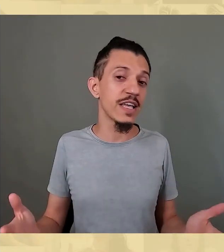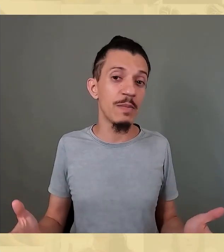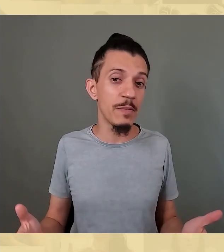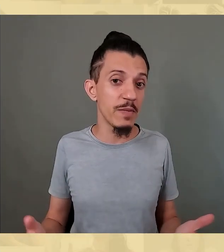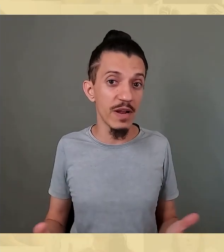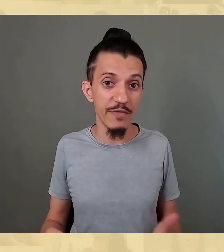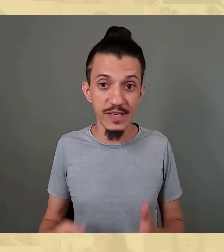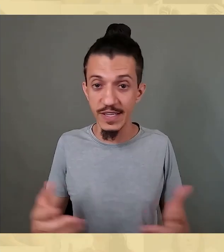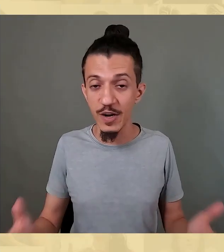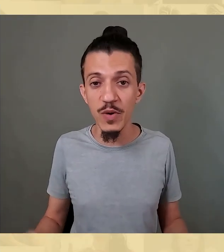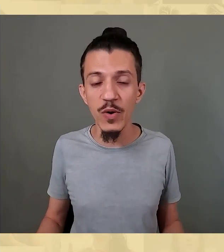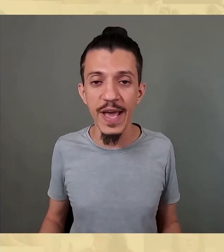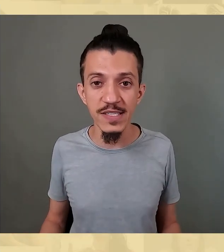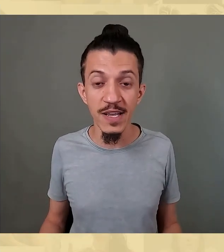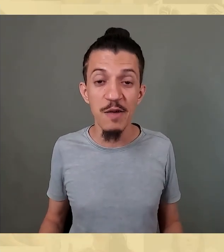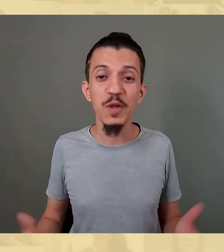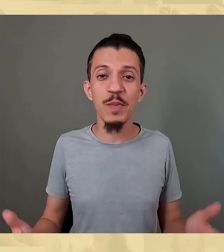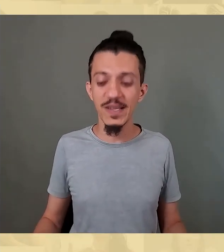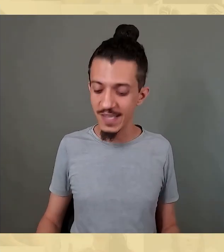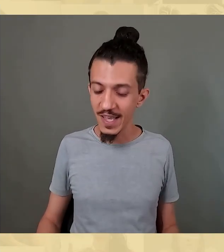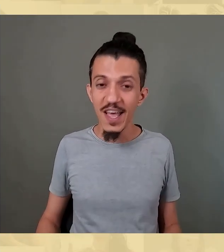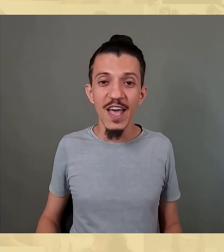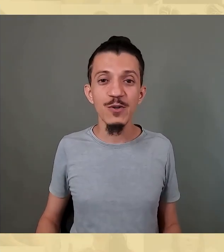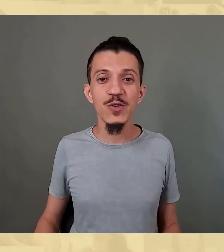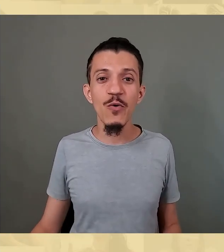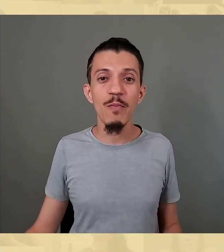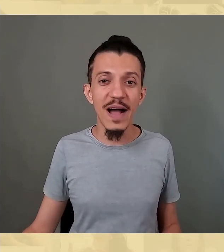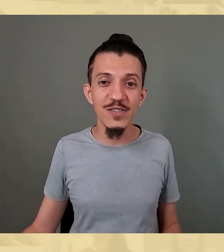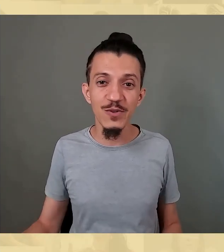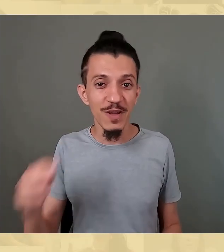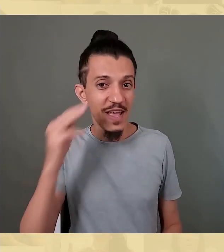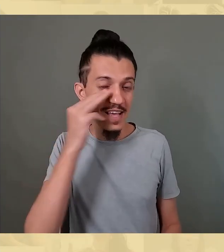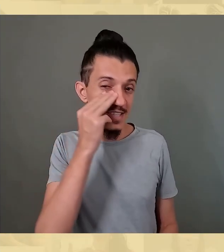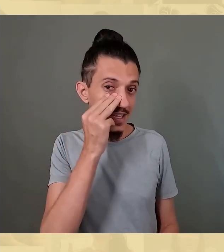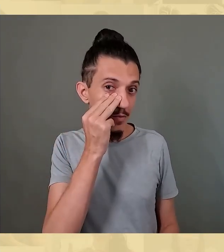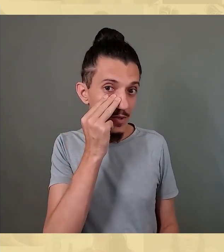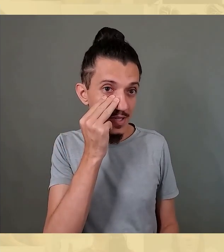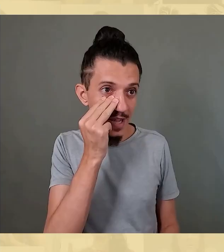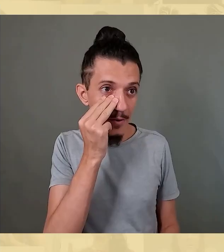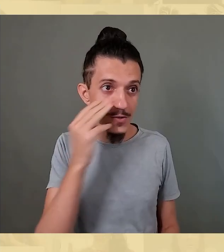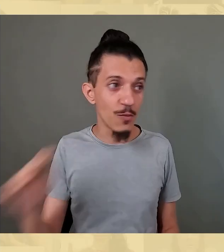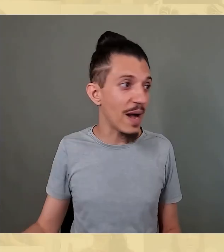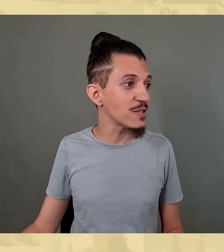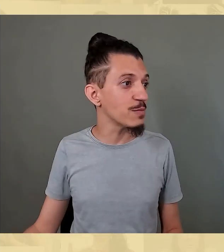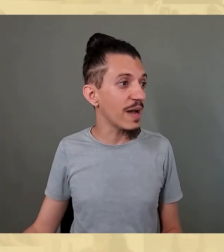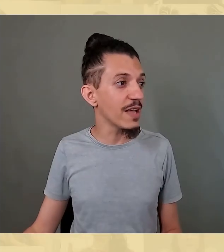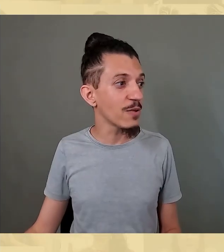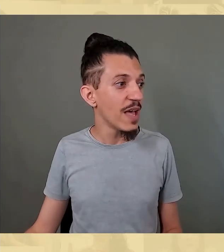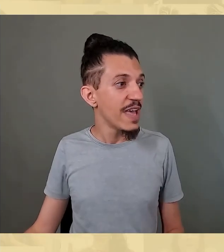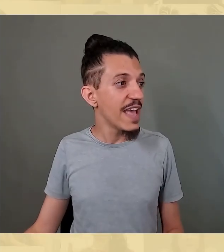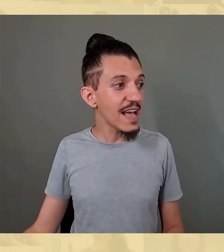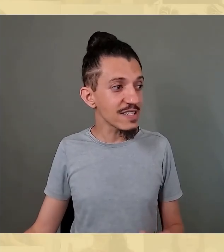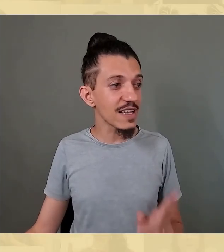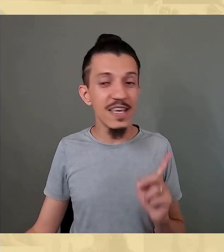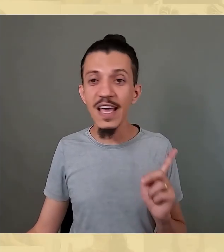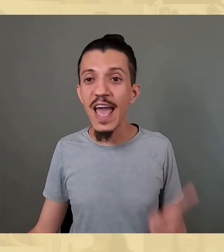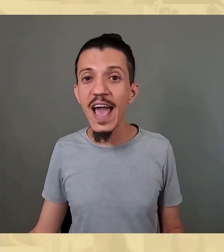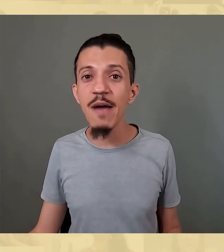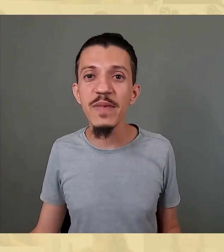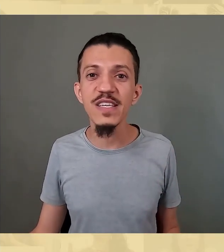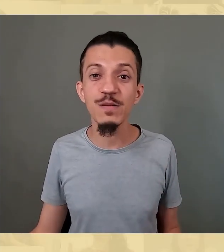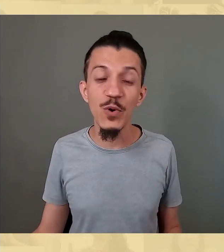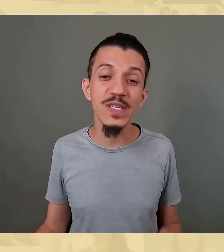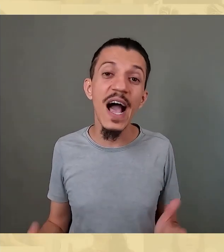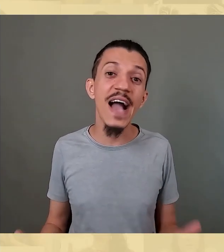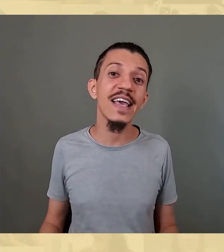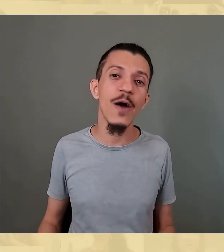chegando aqui pela primeira vez, ainda não me conhece, muito prazer, eu sou o Madison, este aqui é o meu sinal, sou o Madison Barreto, e essa daqui é a